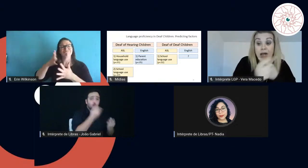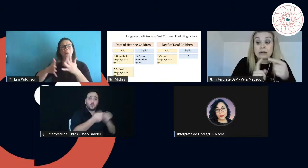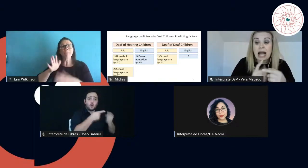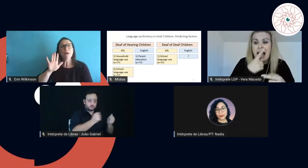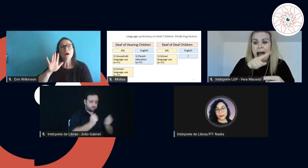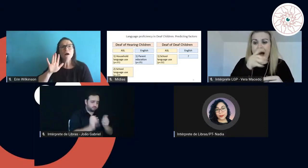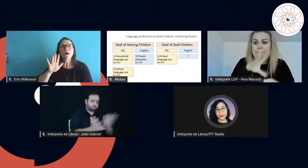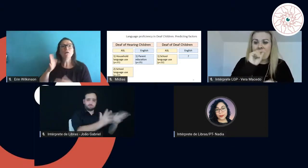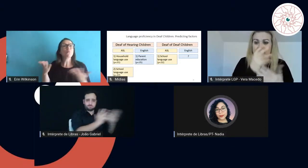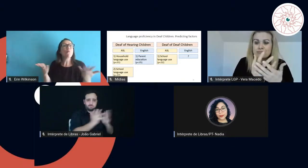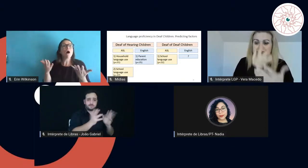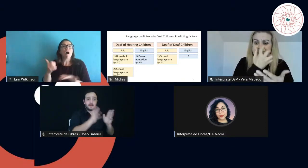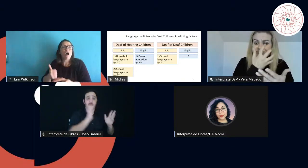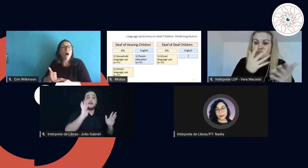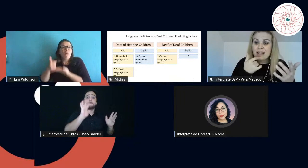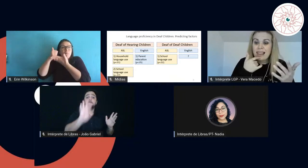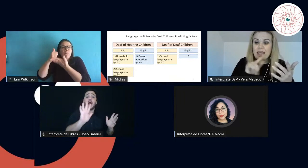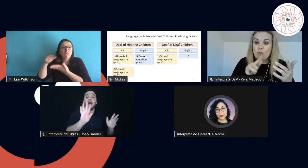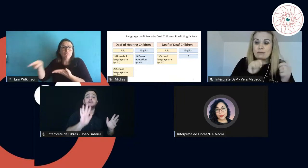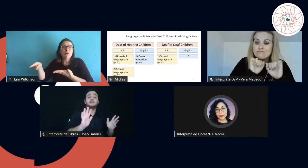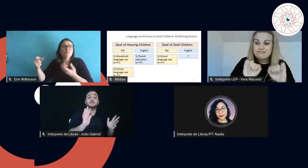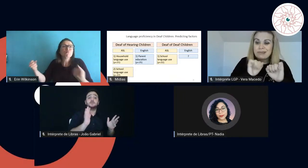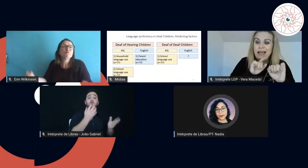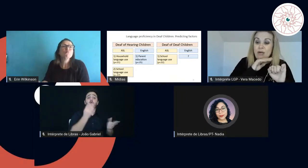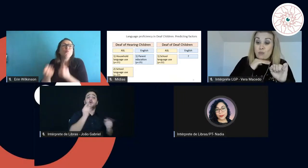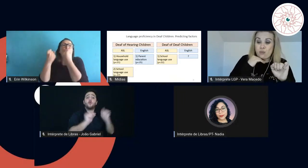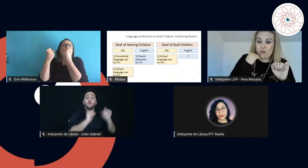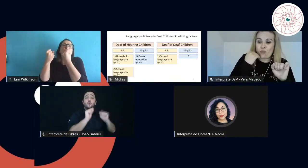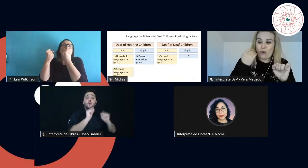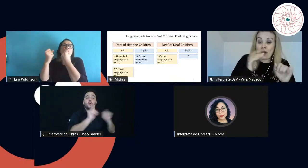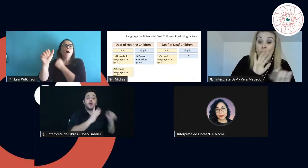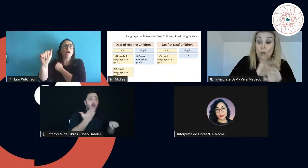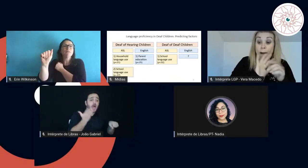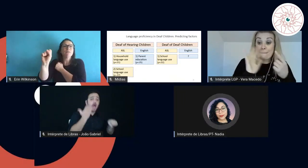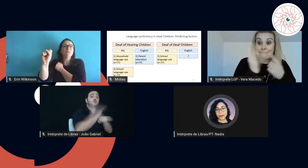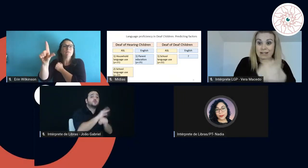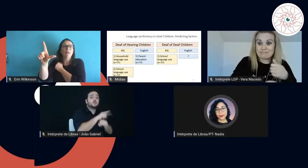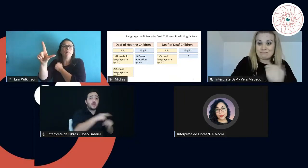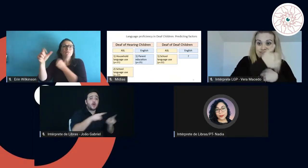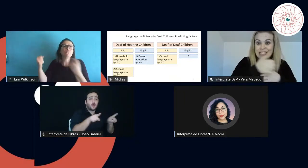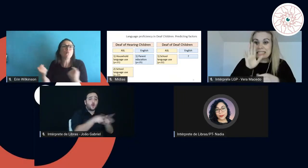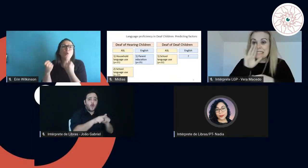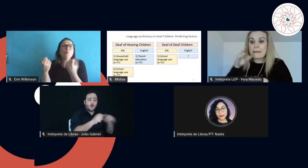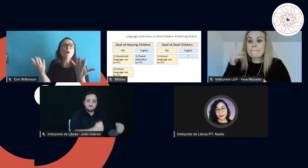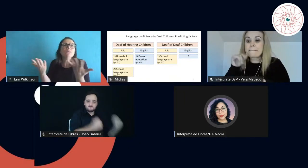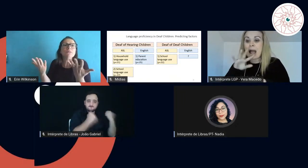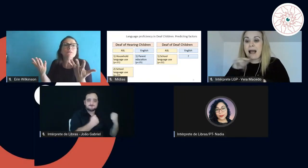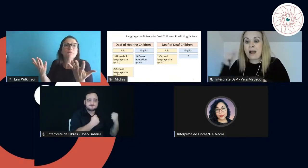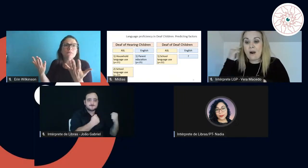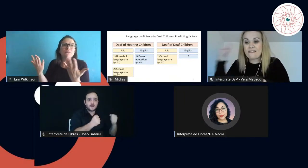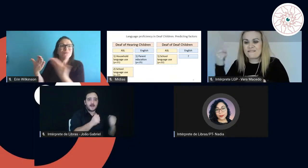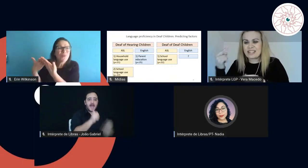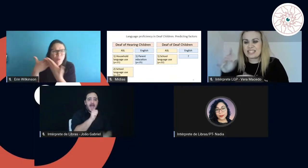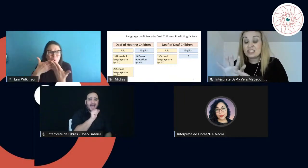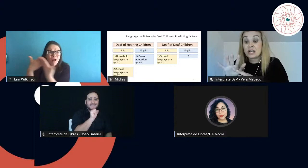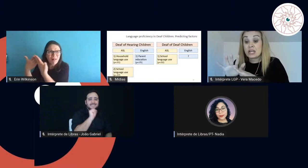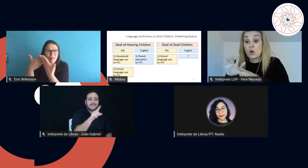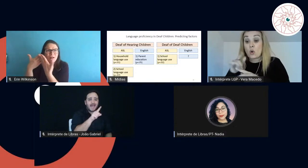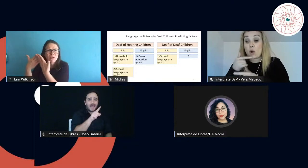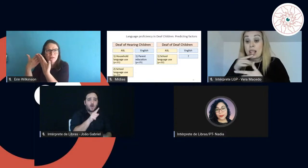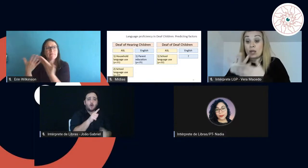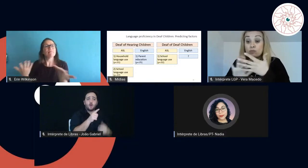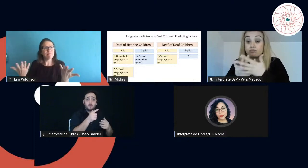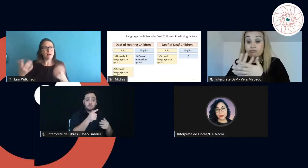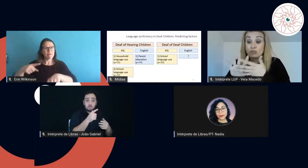famílias de pais surdos e pessoas surdas, em que o ambiente linguístico eh sinalizado é muito mais forte,